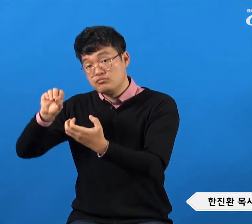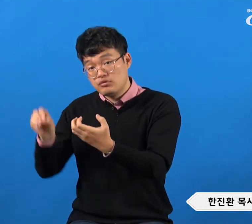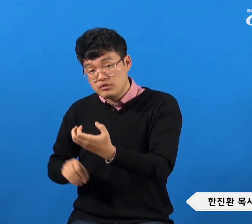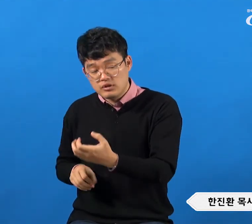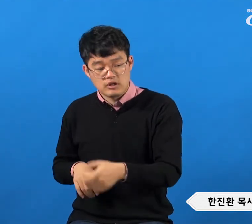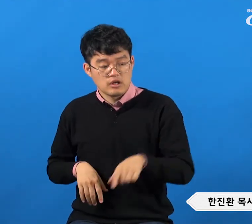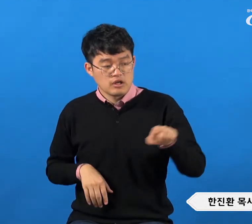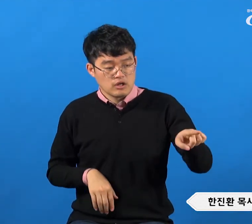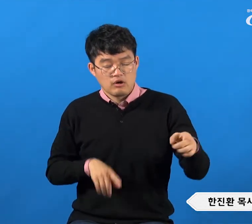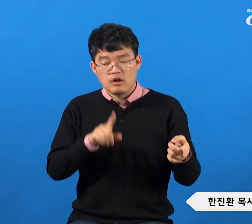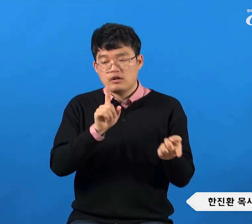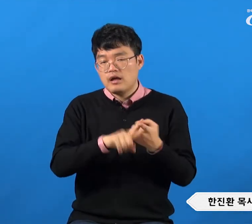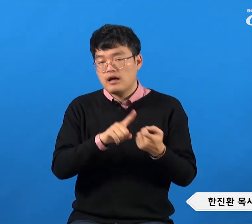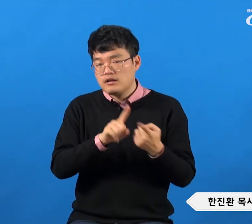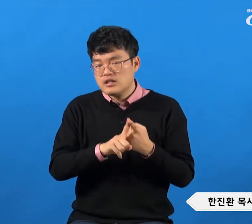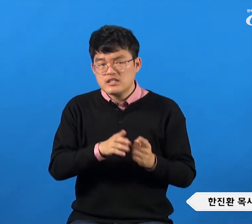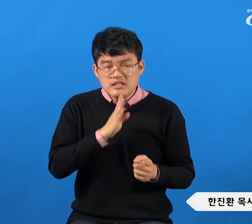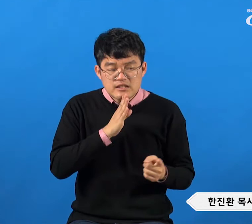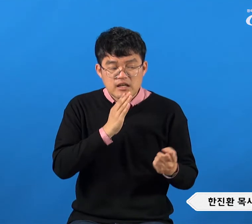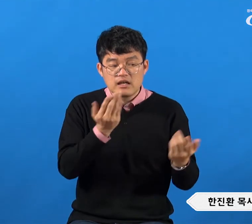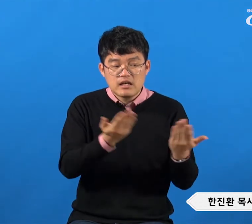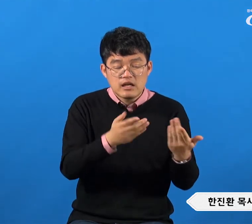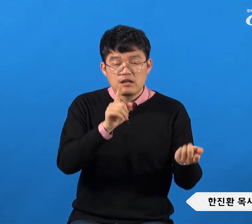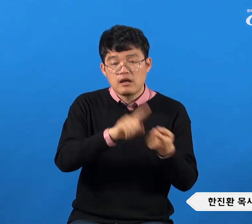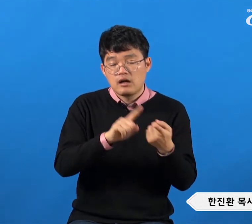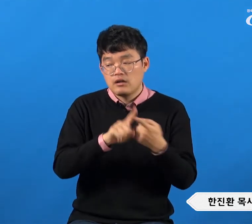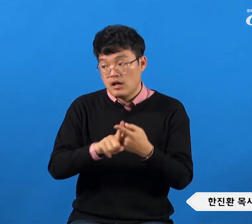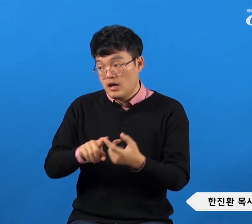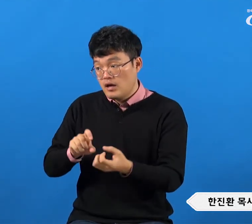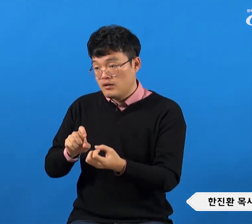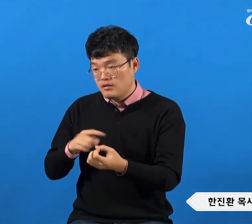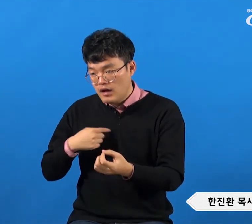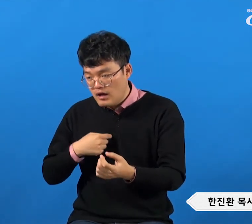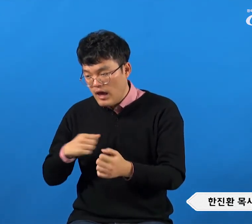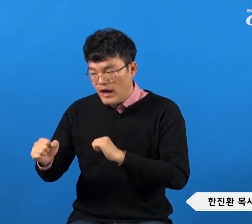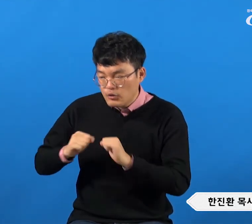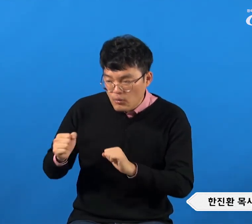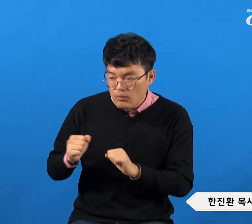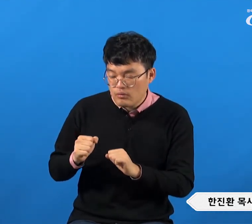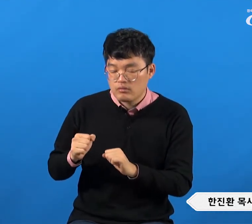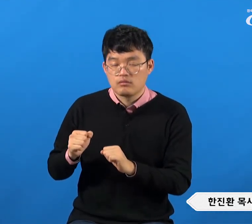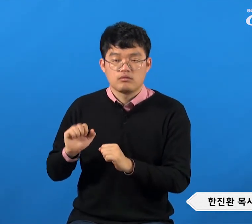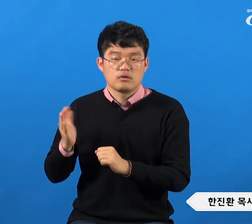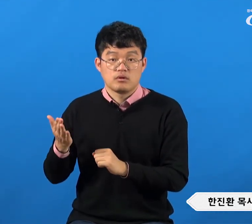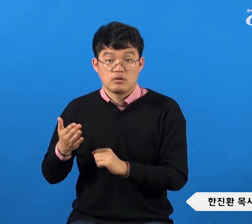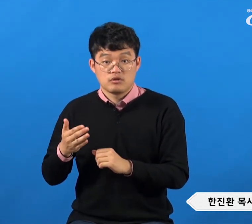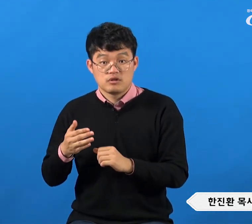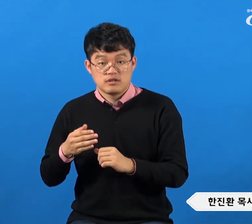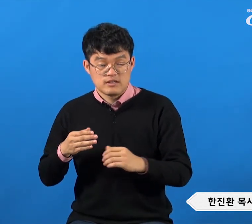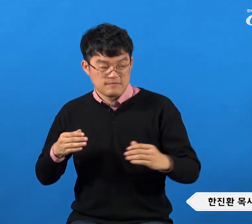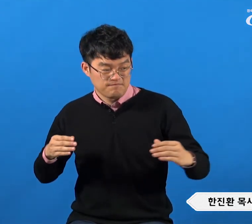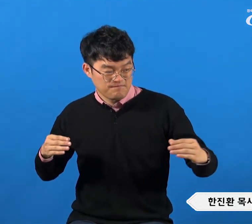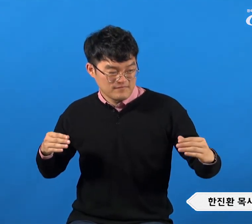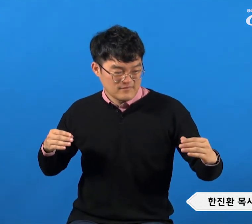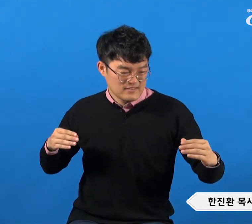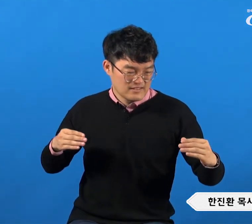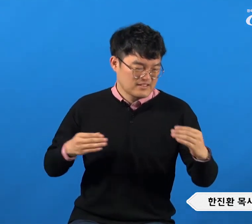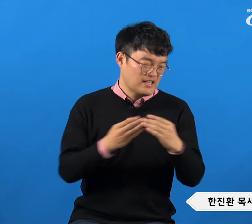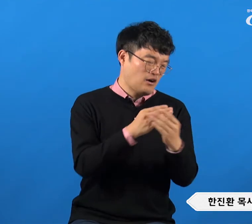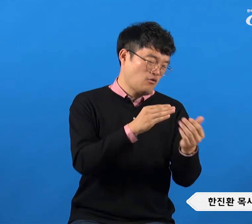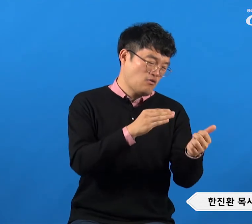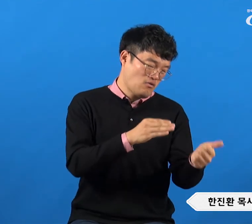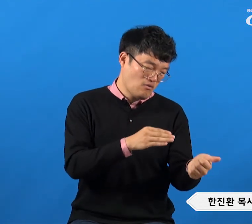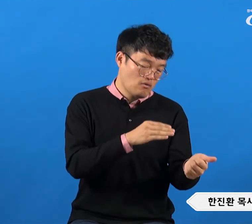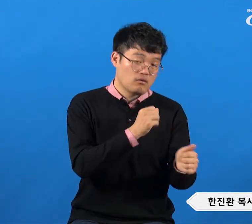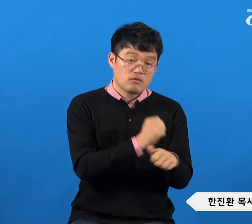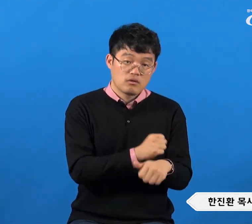그 팩트에 대한 반응이라고 얘기를 합니다. 사고를 당했다 하는 것은 팩트지요. 그런데